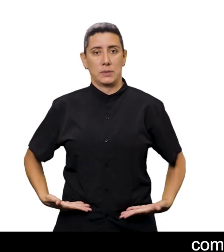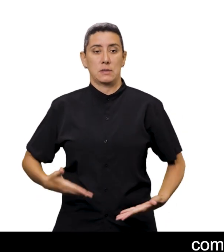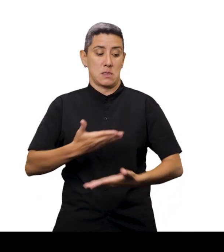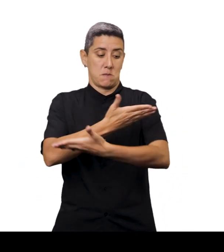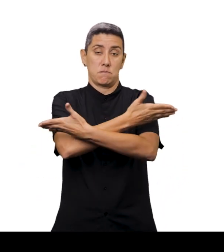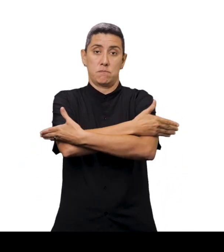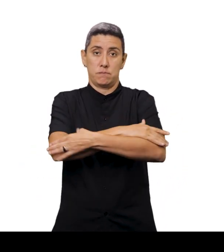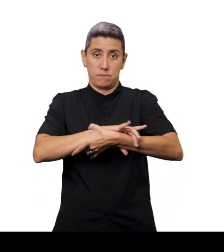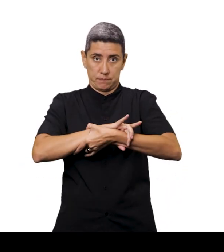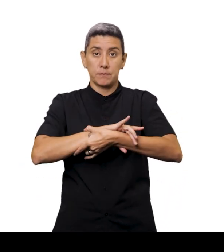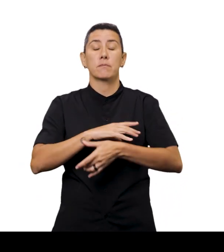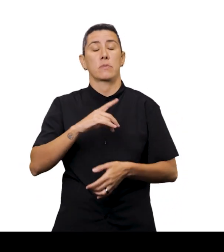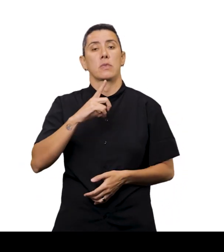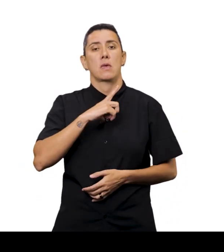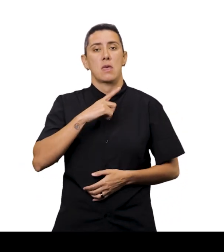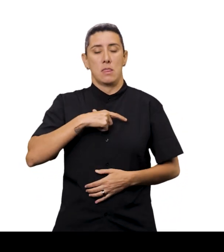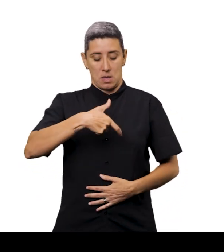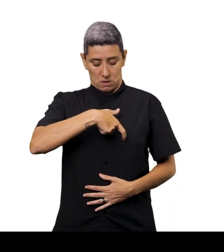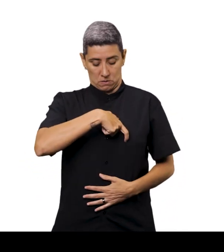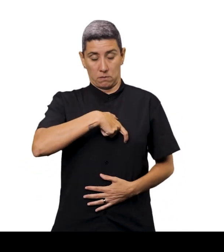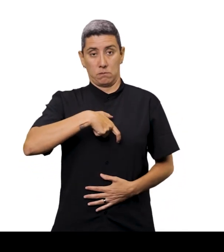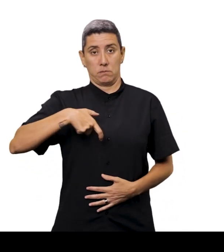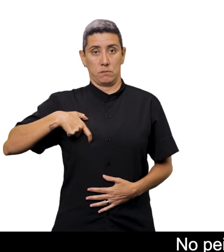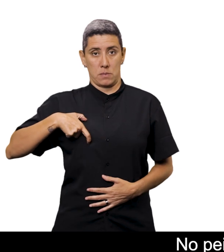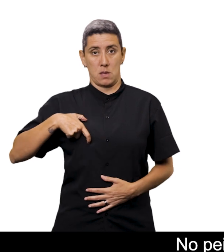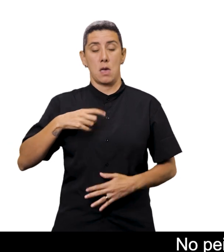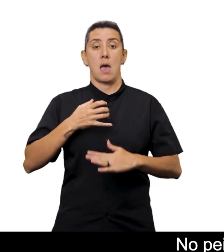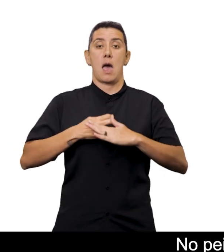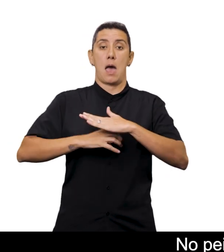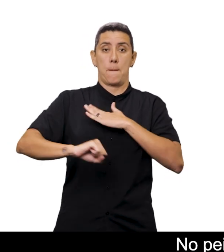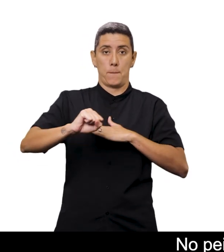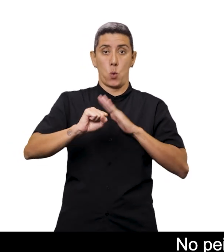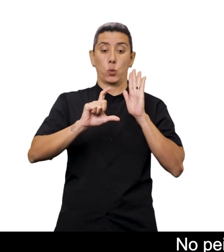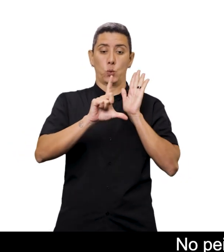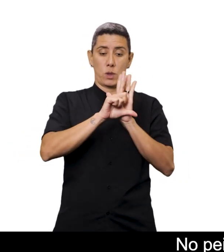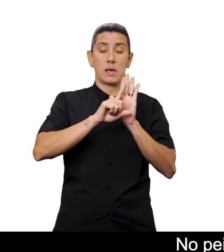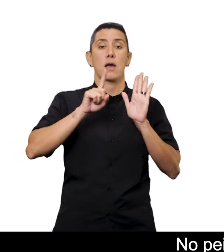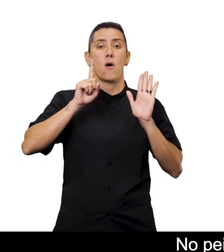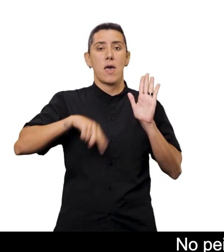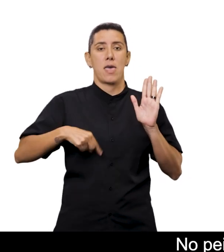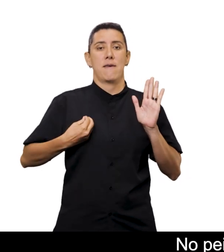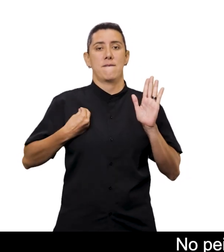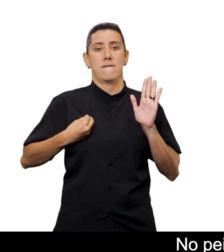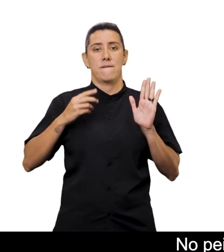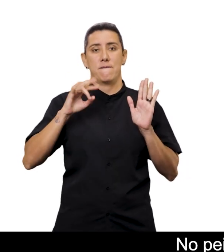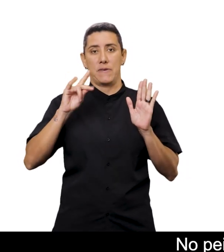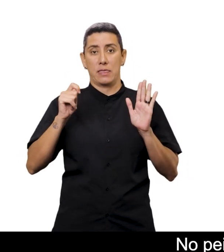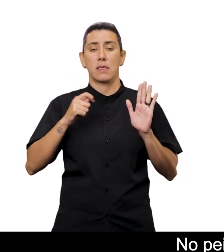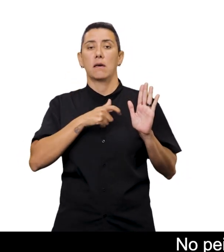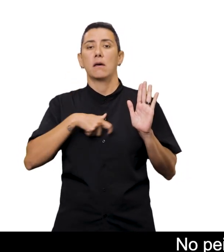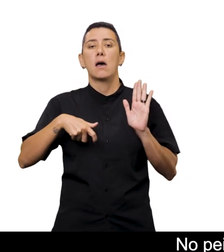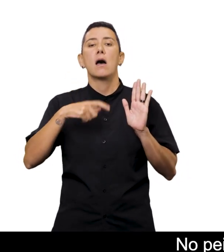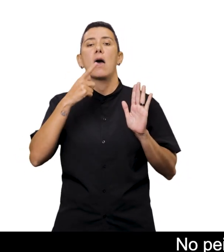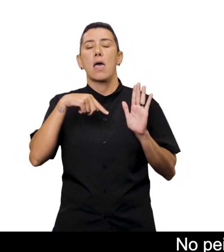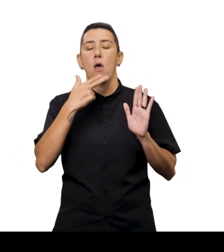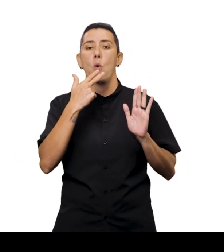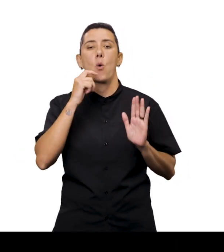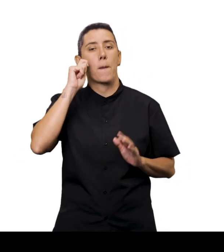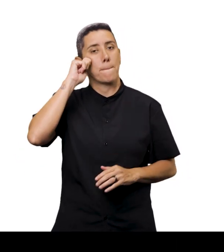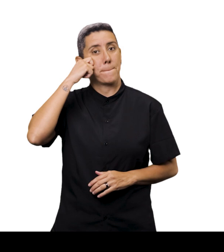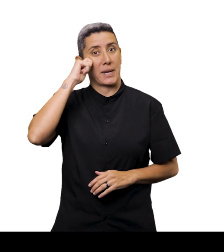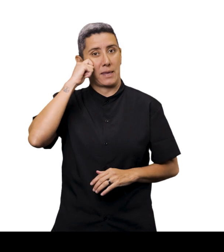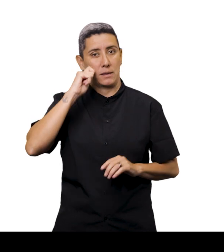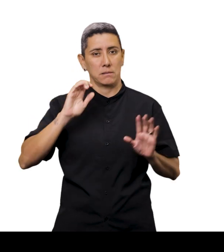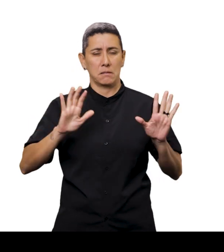de largura, em uma camiseta cinza com mangas. No peito está estampada a frase "Aborto legal é vida",